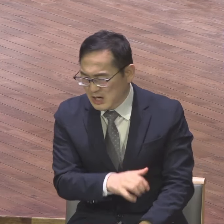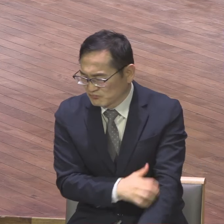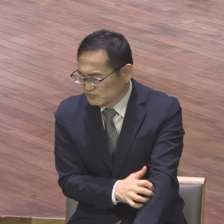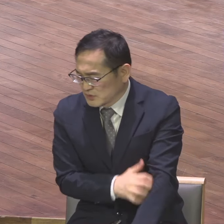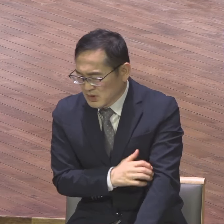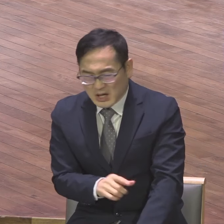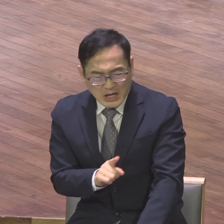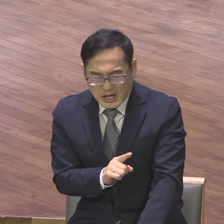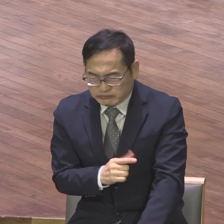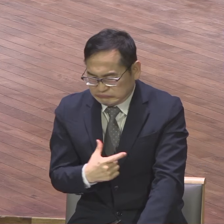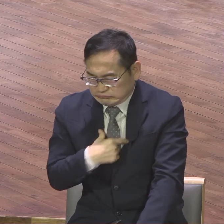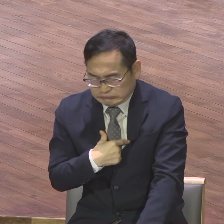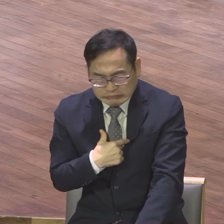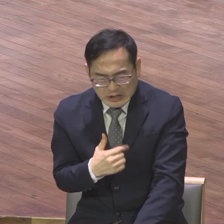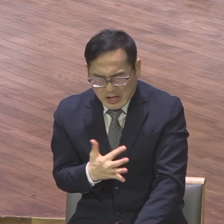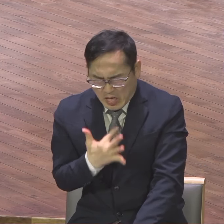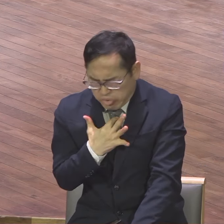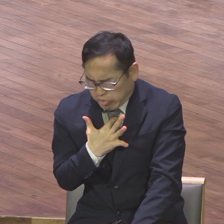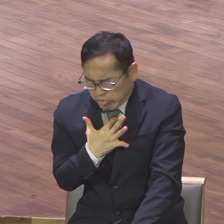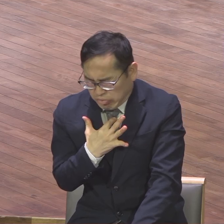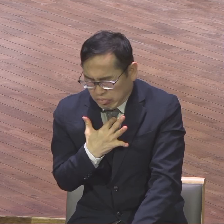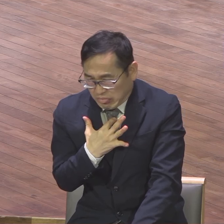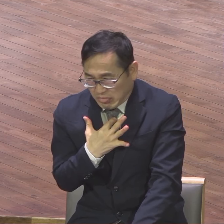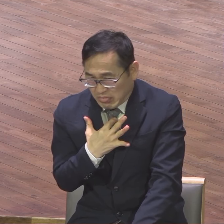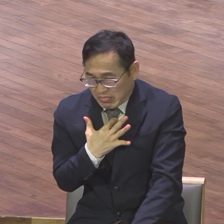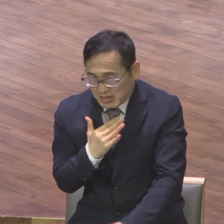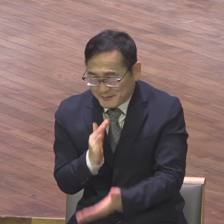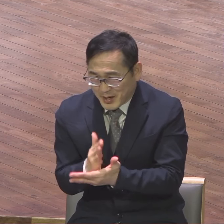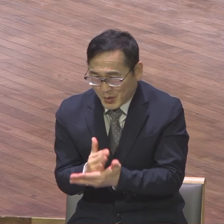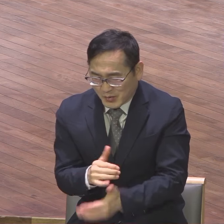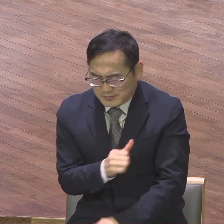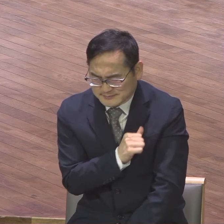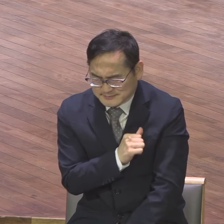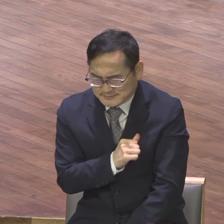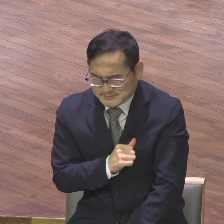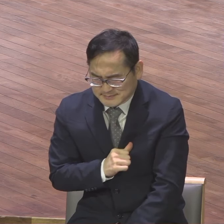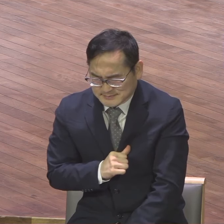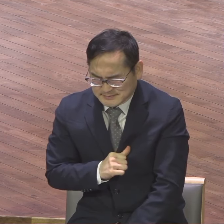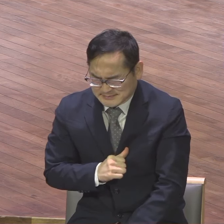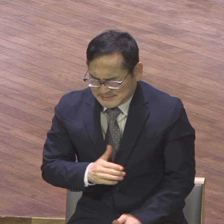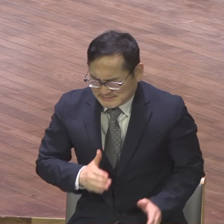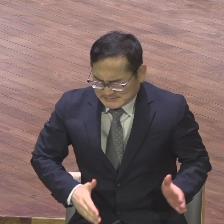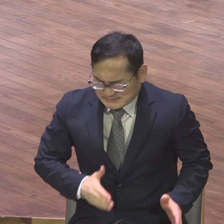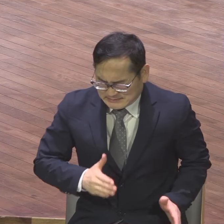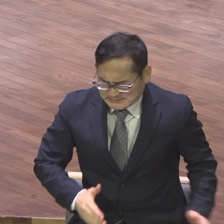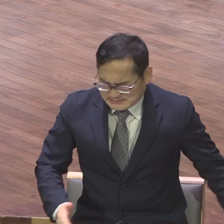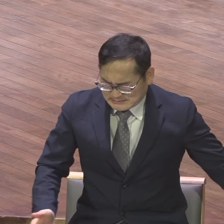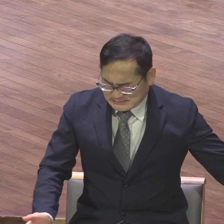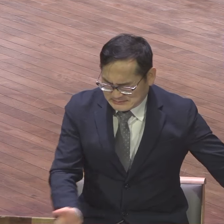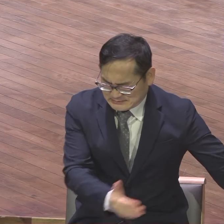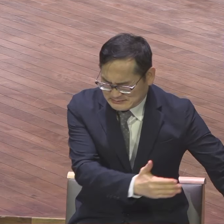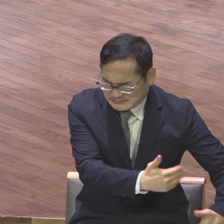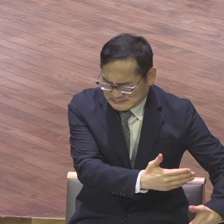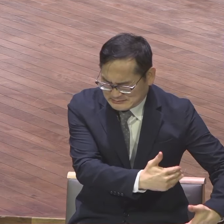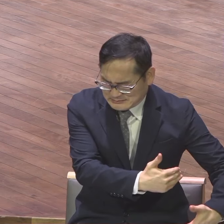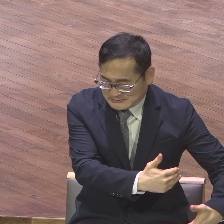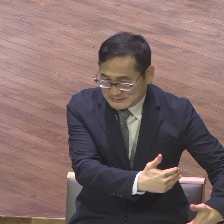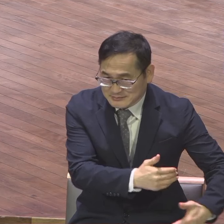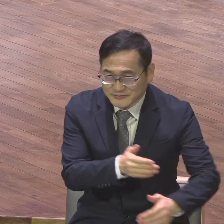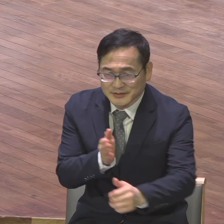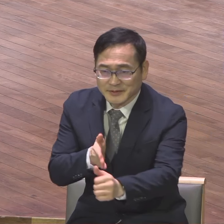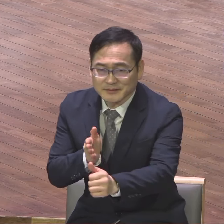보면 힘들어 그런 분이 있으면 먼저 그리스도의 사랑으로 다가가시기